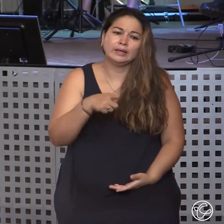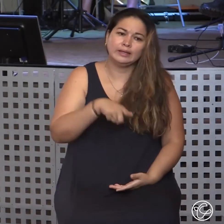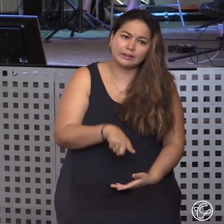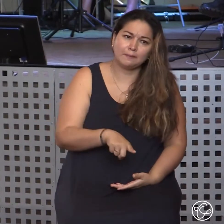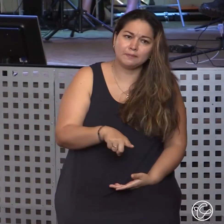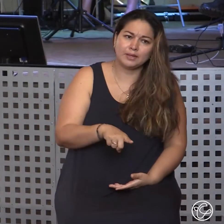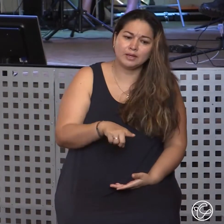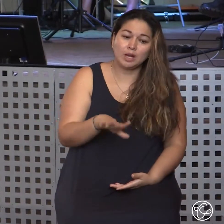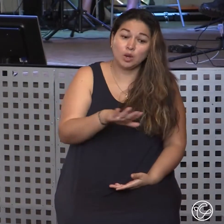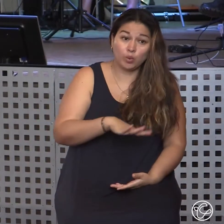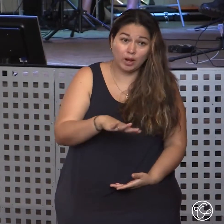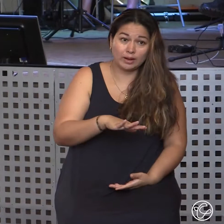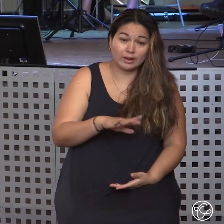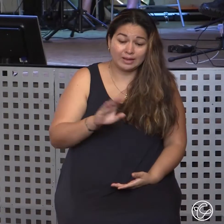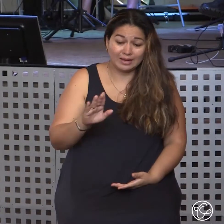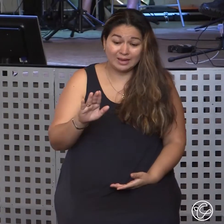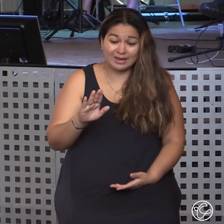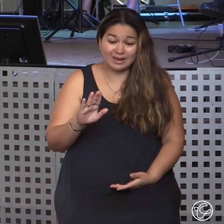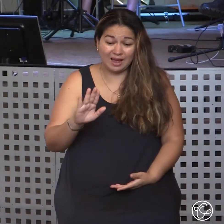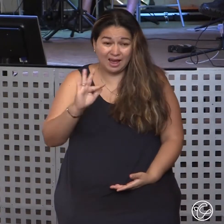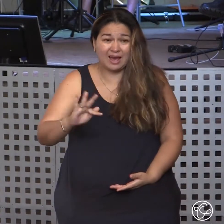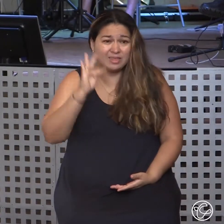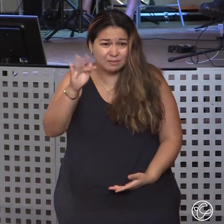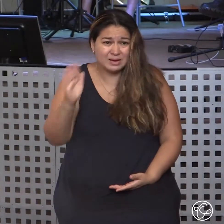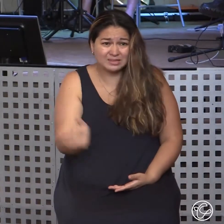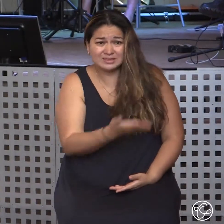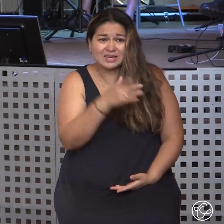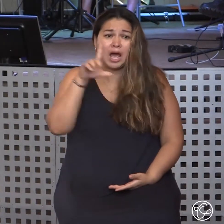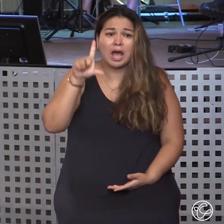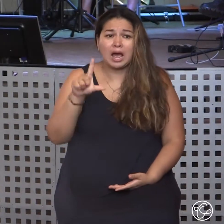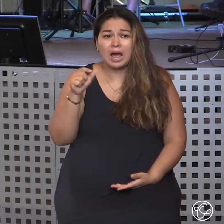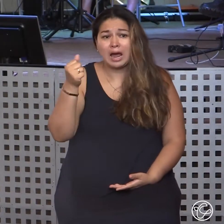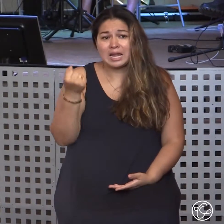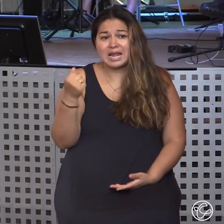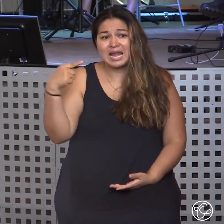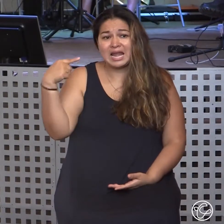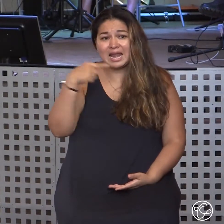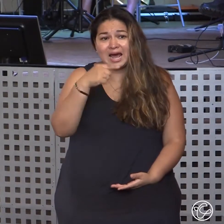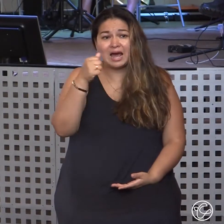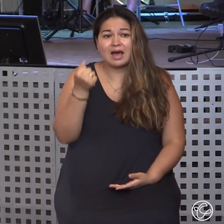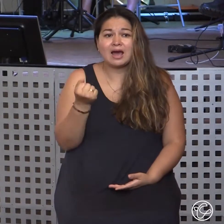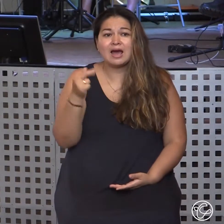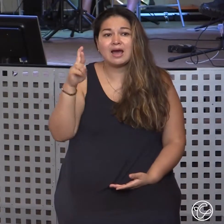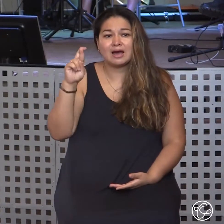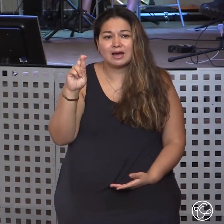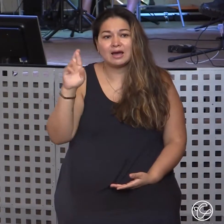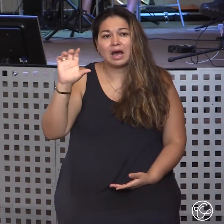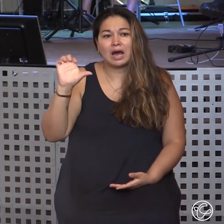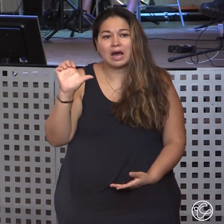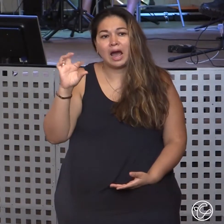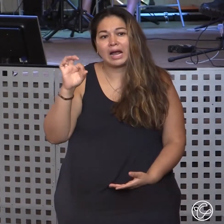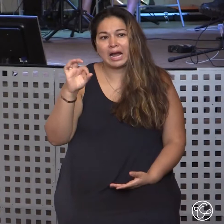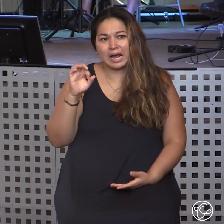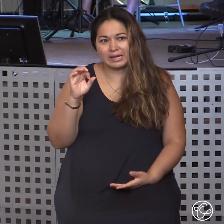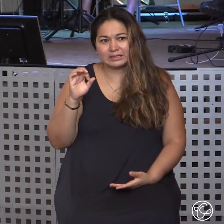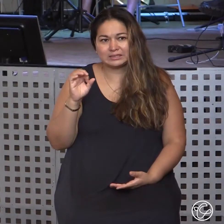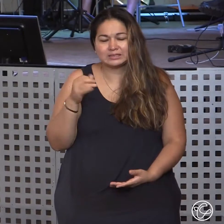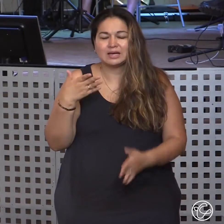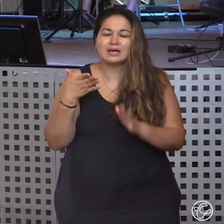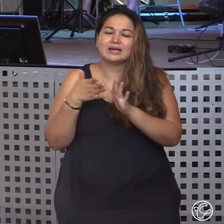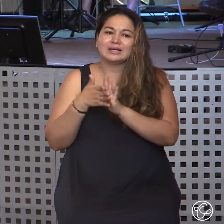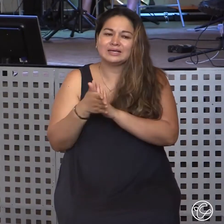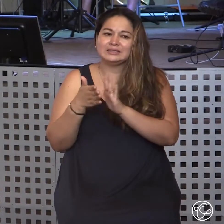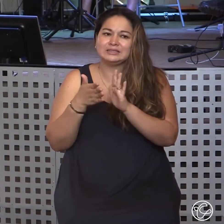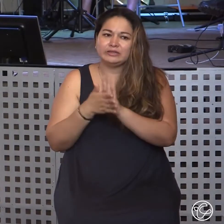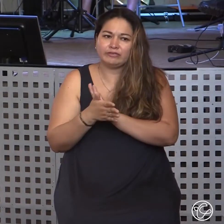Son dos cosas distintas. Los que entendéis de siembra, mucho más que yo, que siempre me he criado en ciudad, con lo cual no soy capaz de